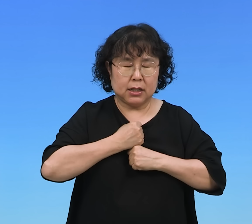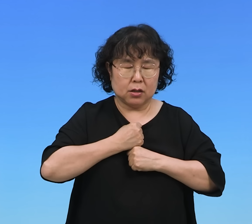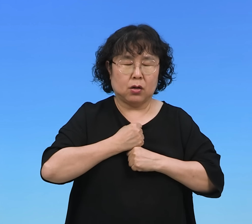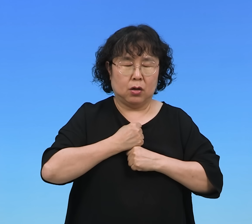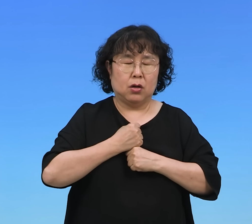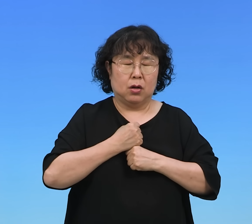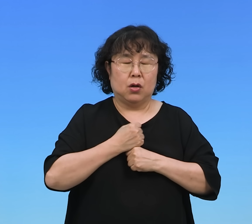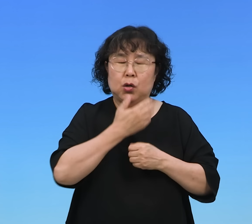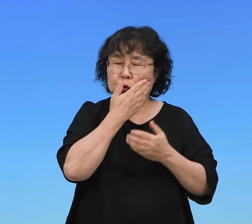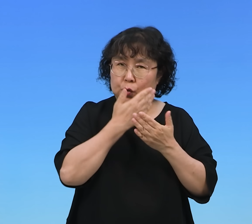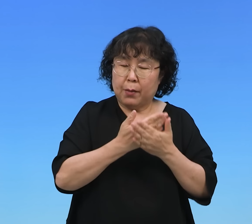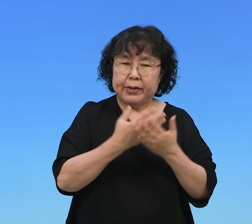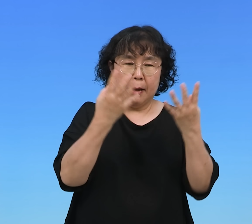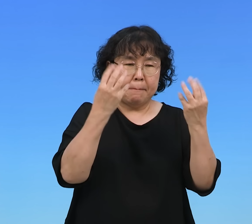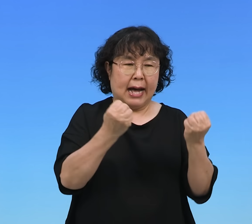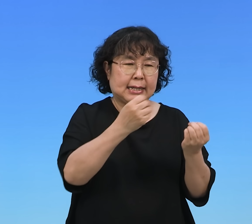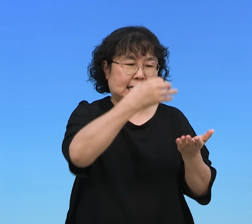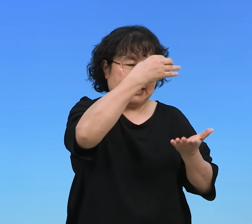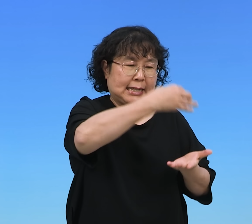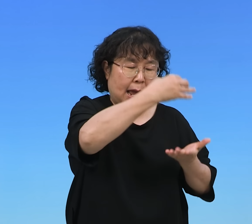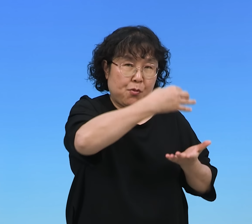재물보다 명예를 택할 것이요.